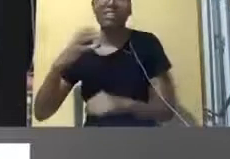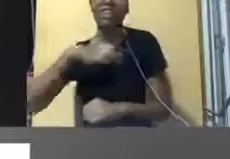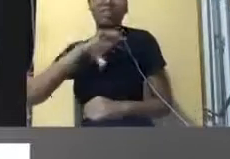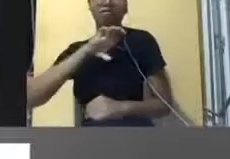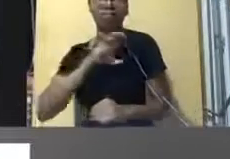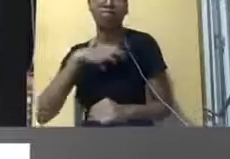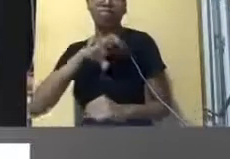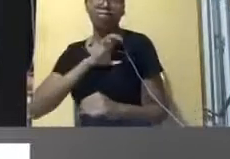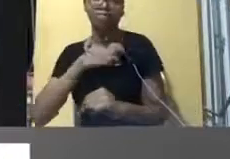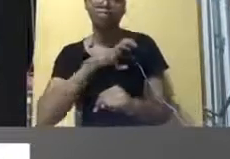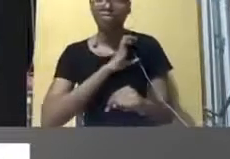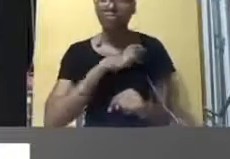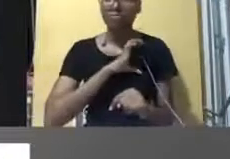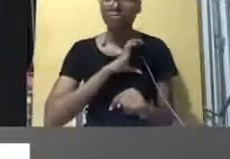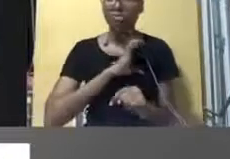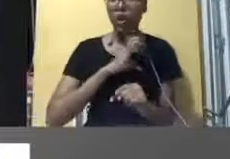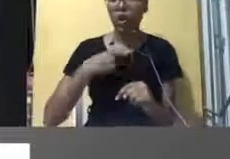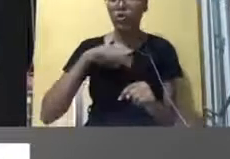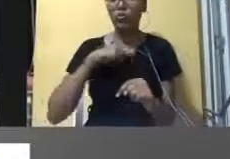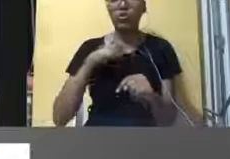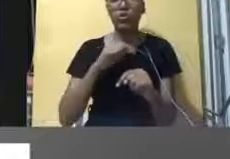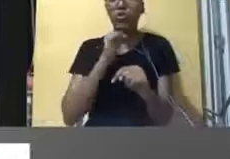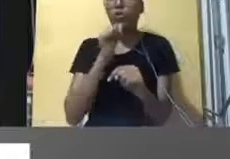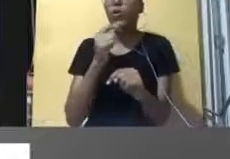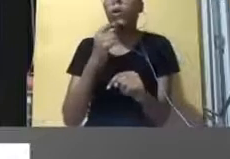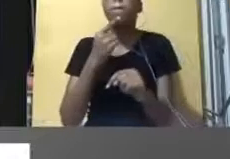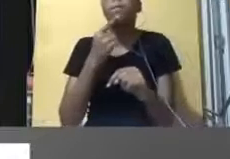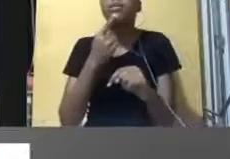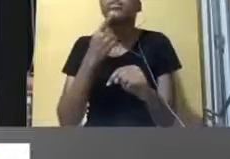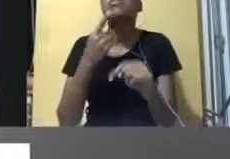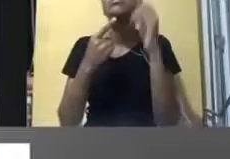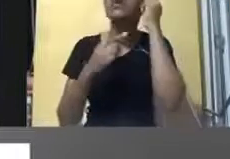solamente de bicultural, sino multicultural.